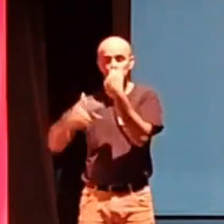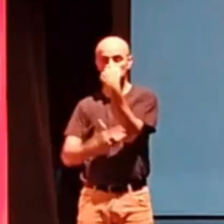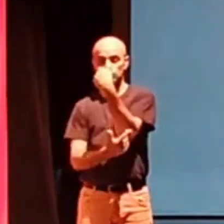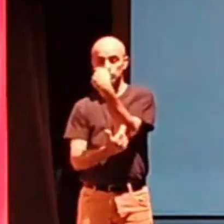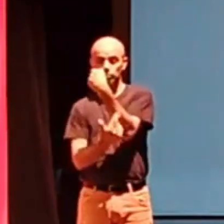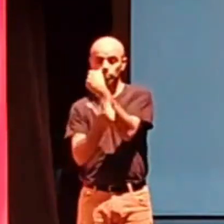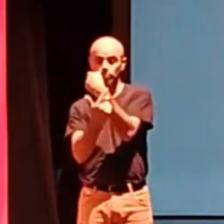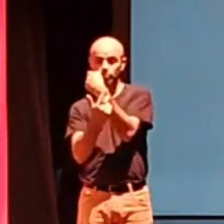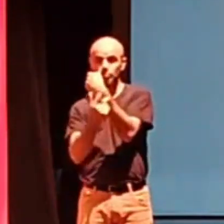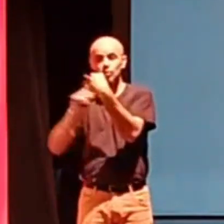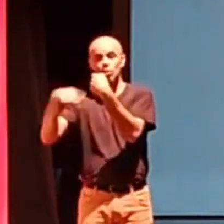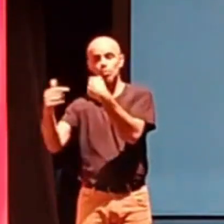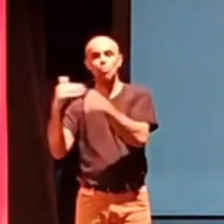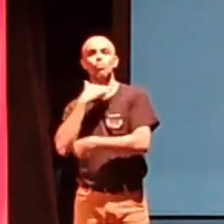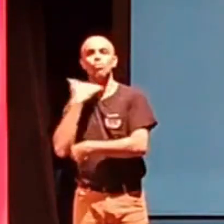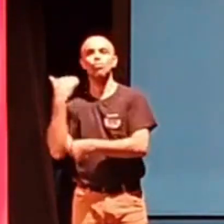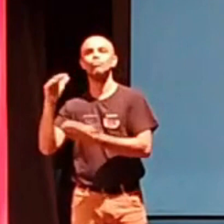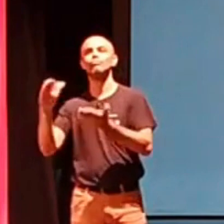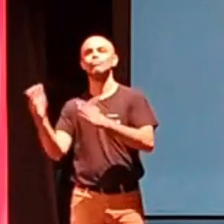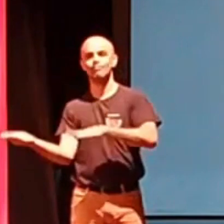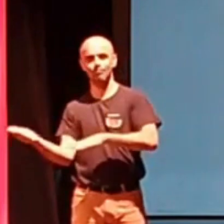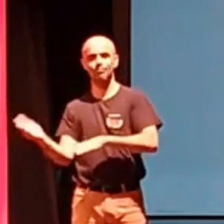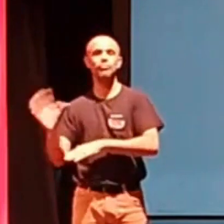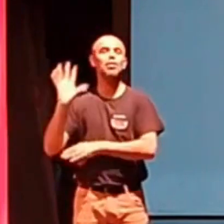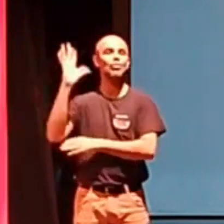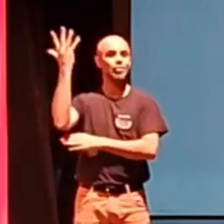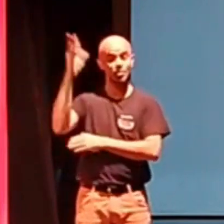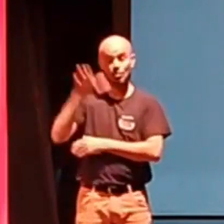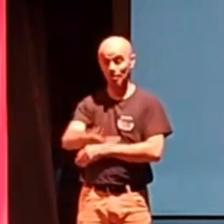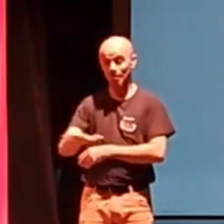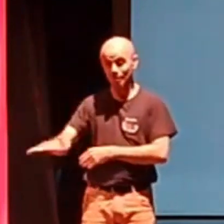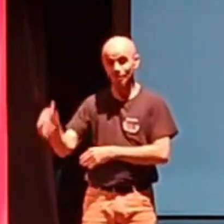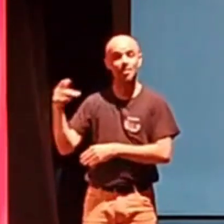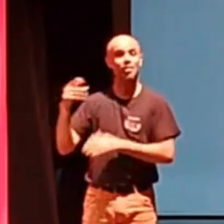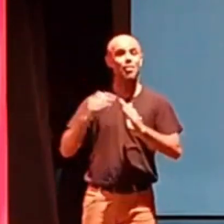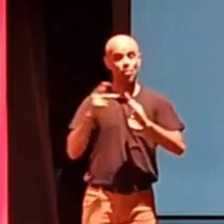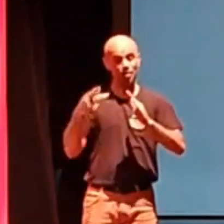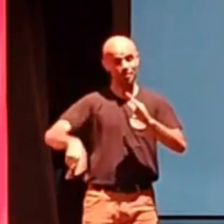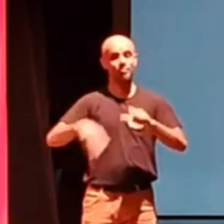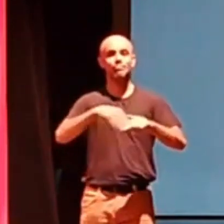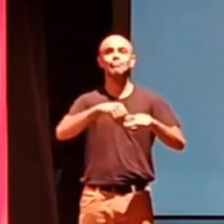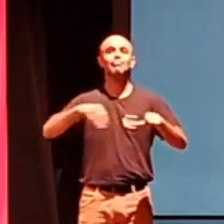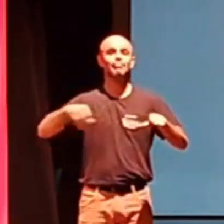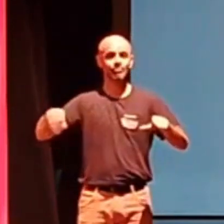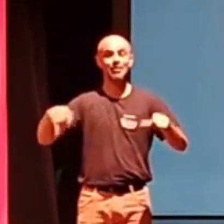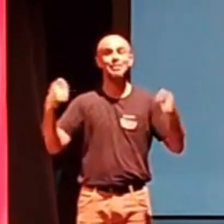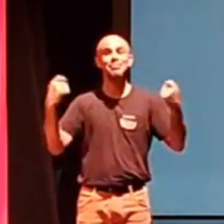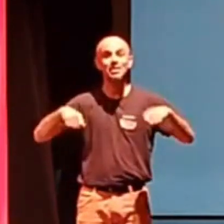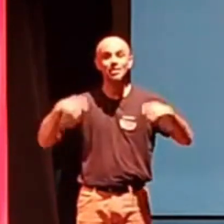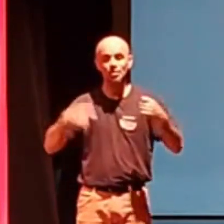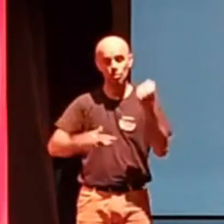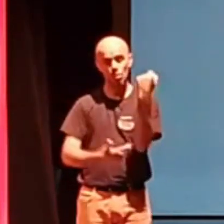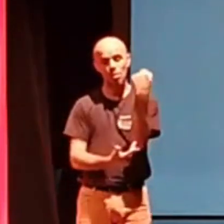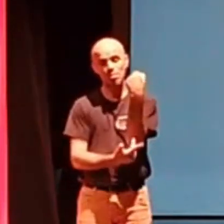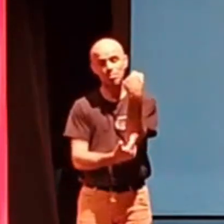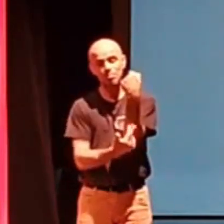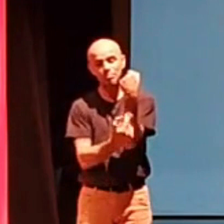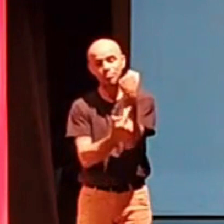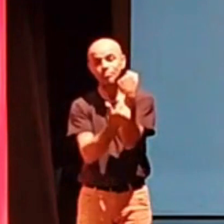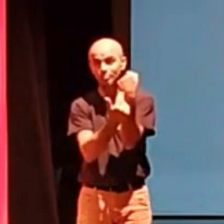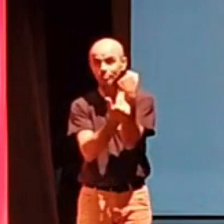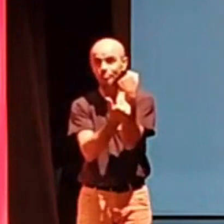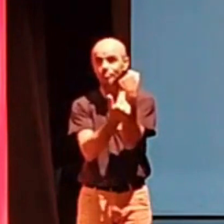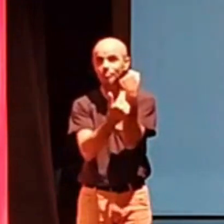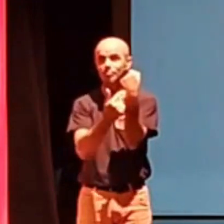escoliose. E que foi o que aconteceu com uma praia-grandense, uma criança praia-grandense, que ela precisou fazer uma cirurgia de